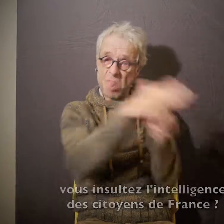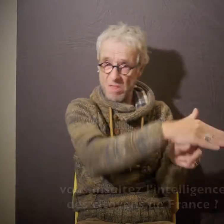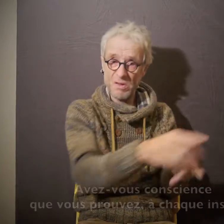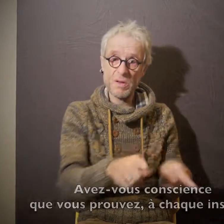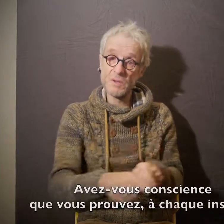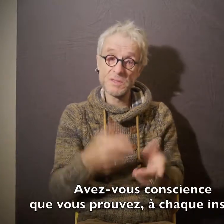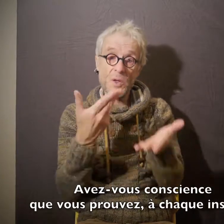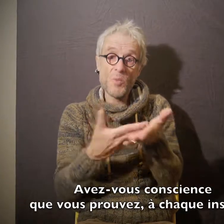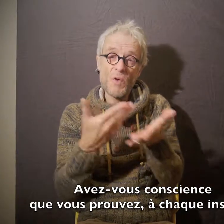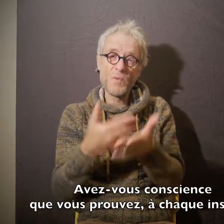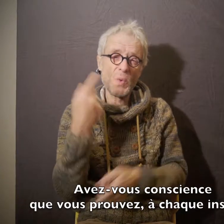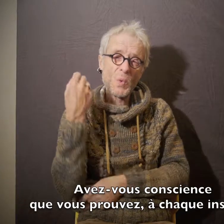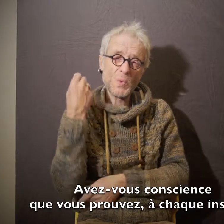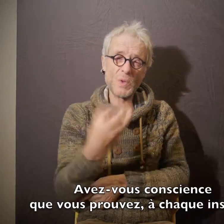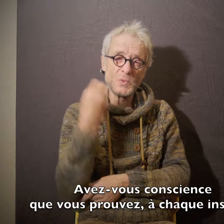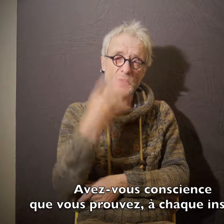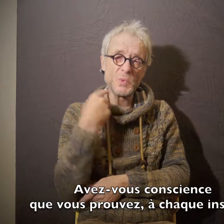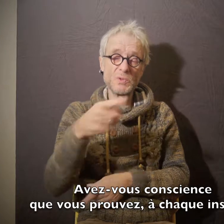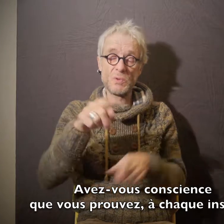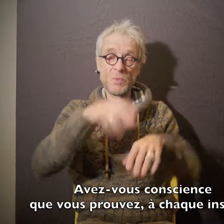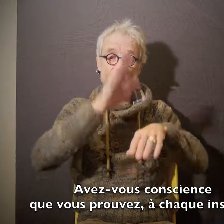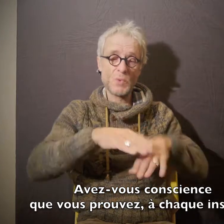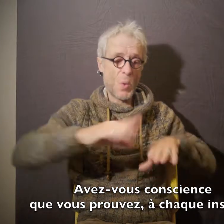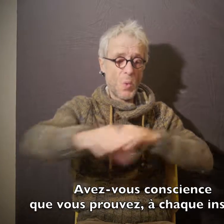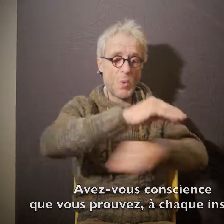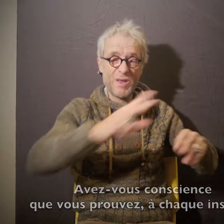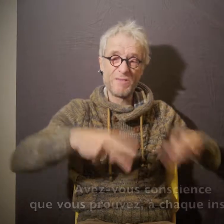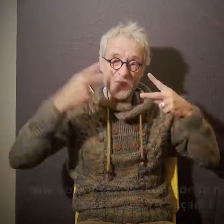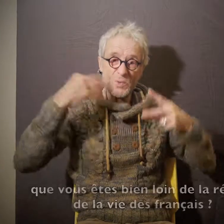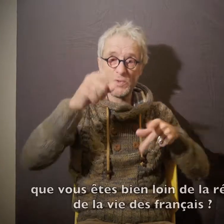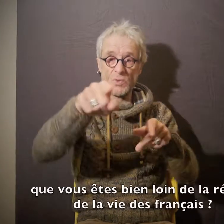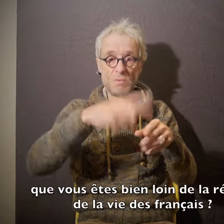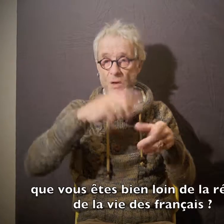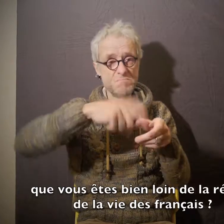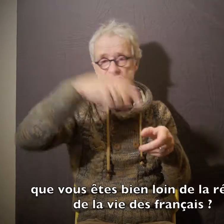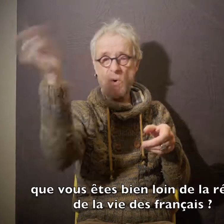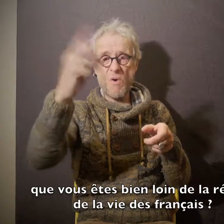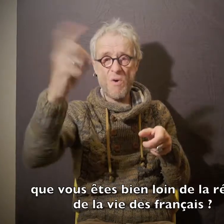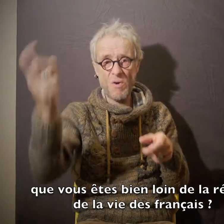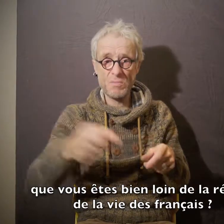Avez-vous conscience que vous prouvez à chaque instant que vous êtes bien loin de la réalité de vie des Français?